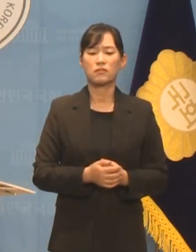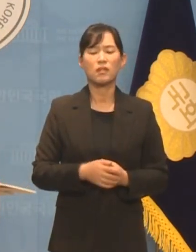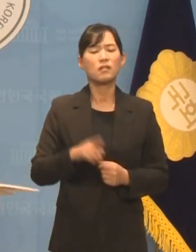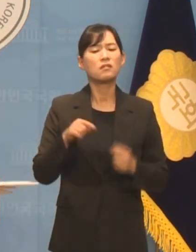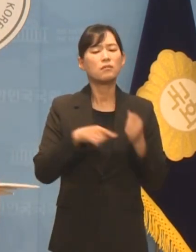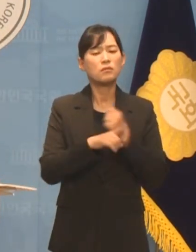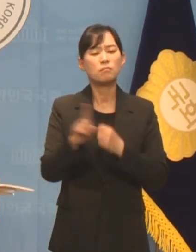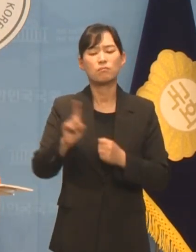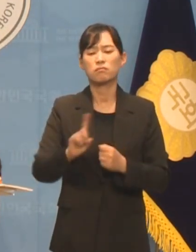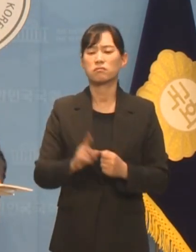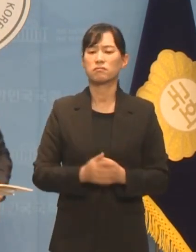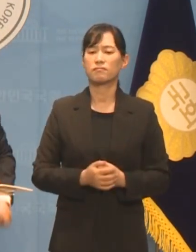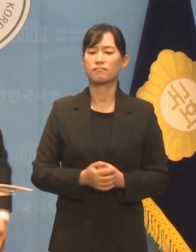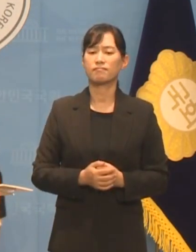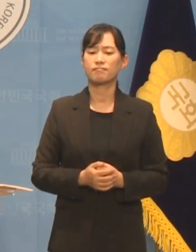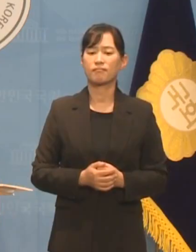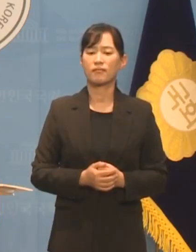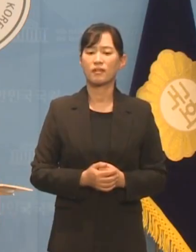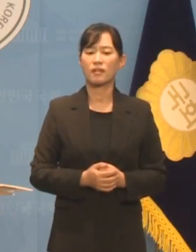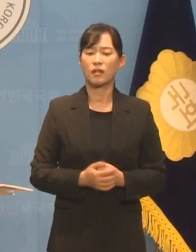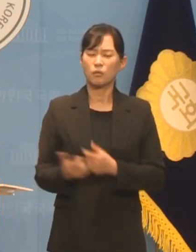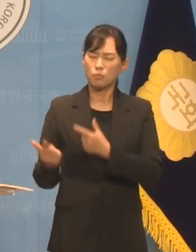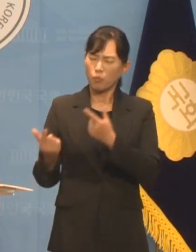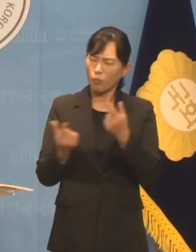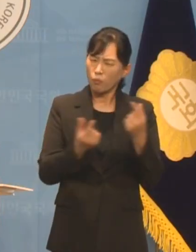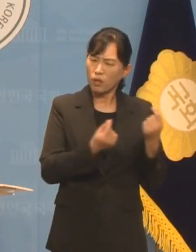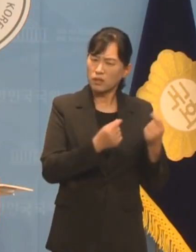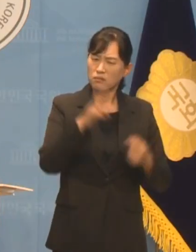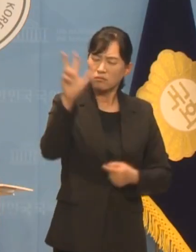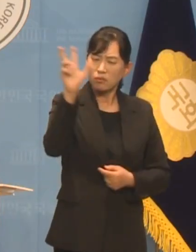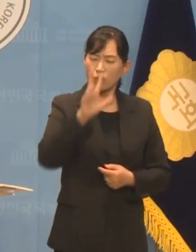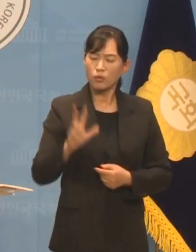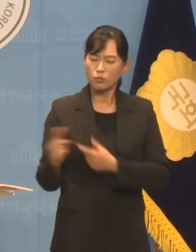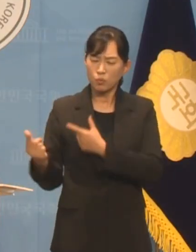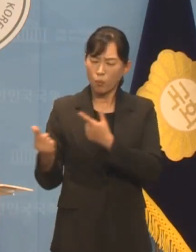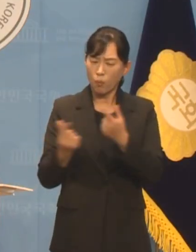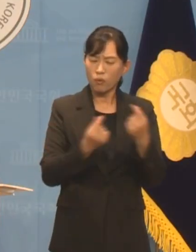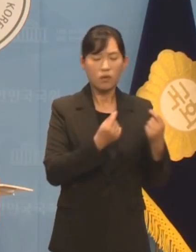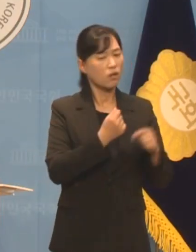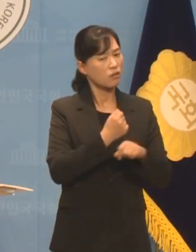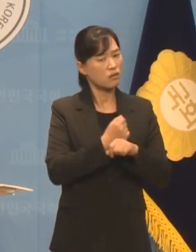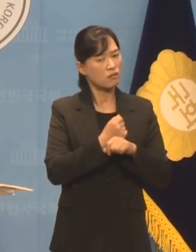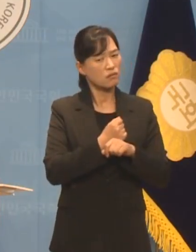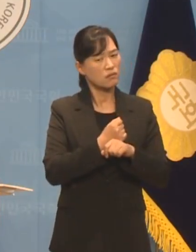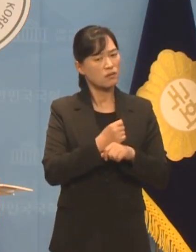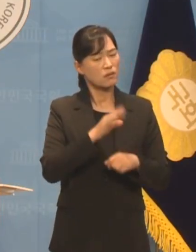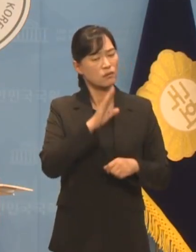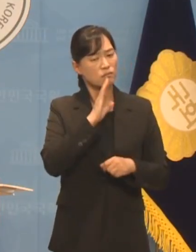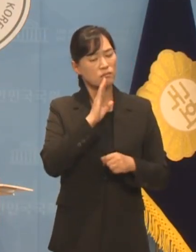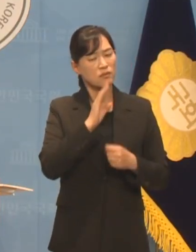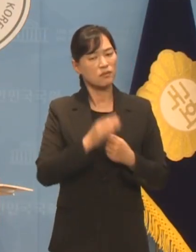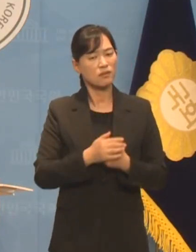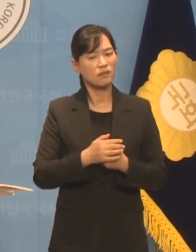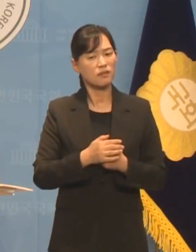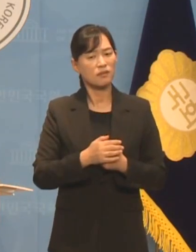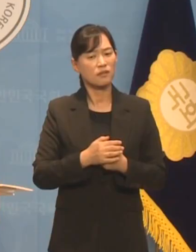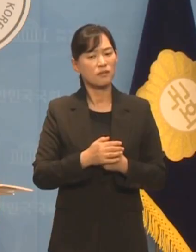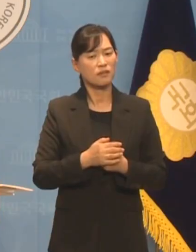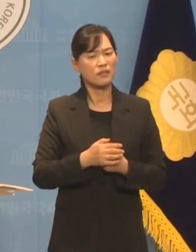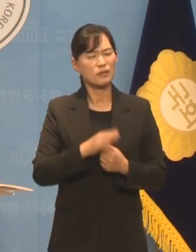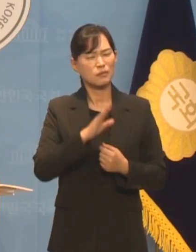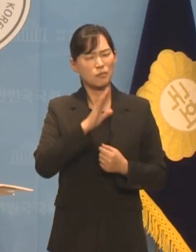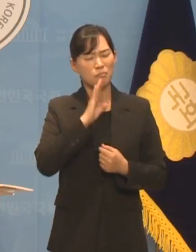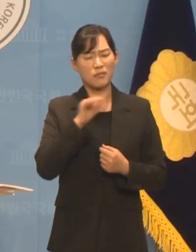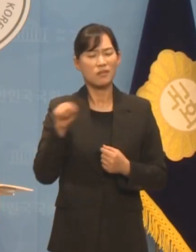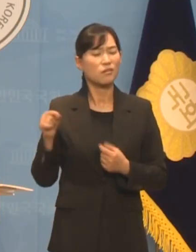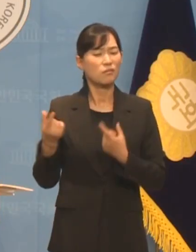뭐를 의미하냐면 이렇게 일률적으로 전국에서 이렇게 나올 확률은 통계학자에 의하면 거의 10경분의